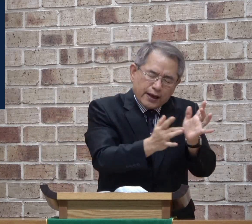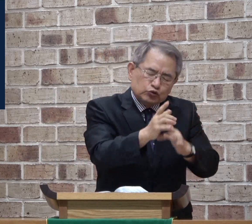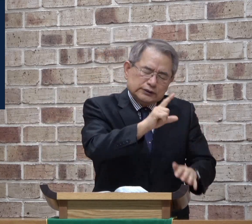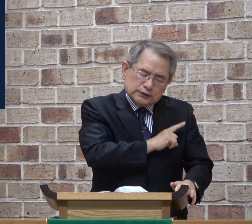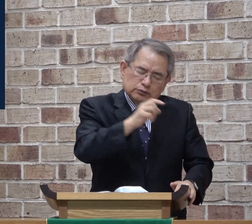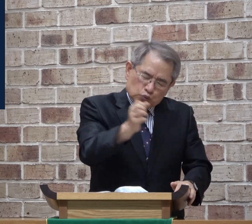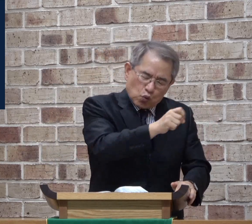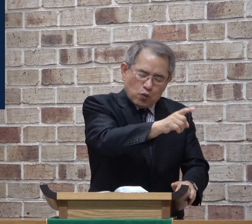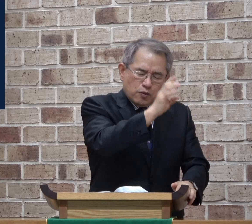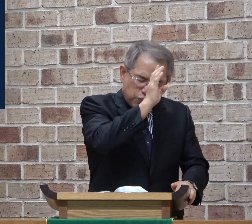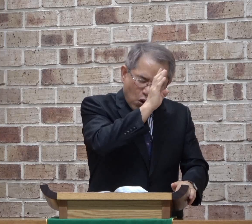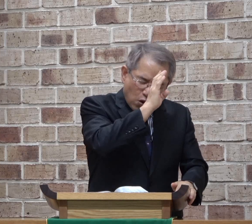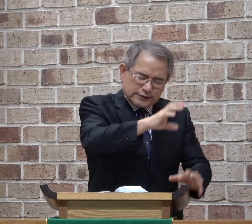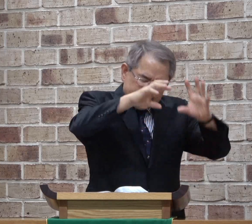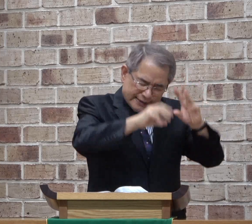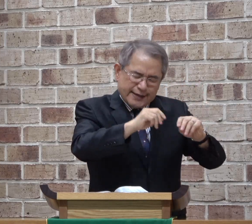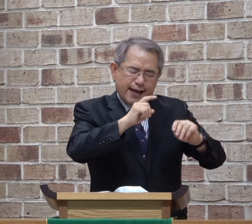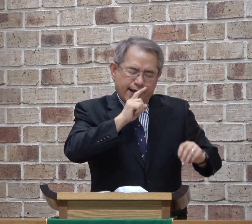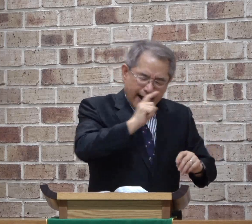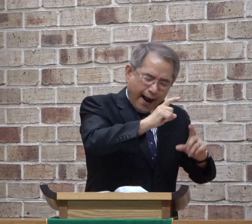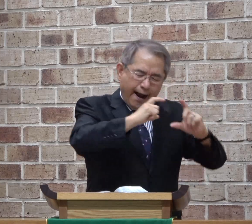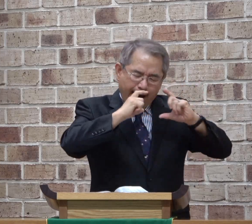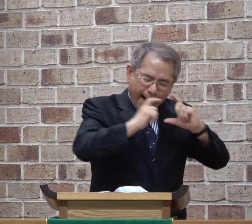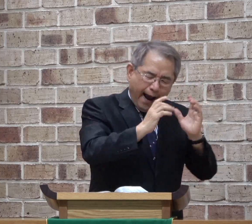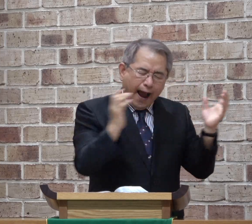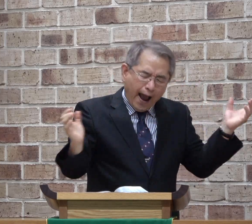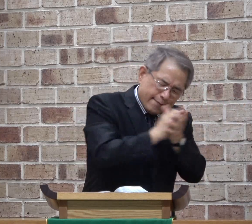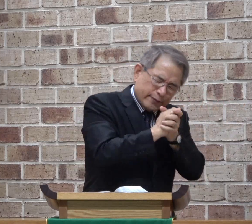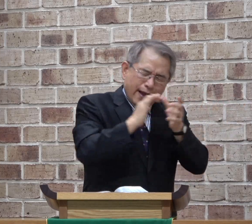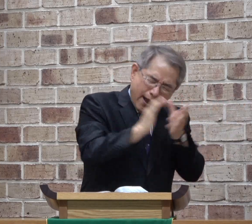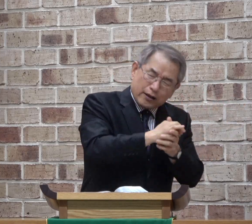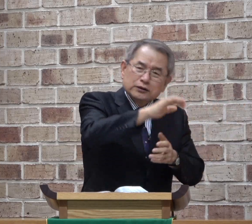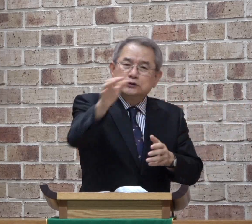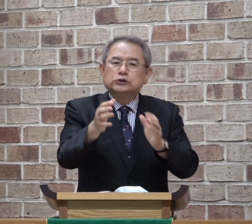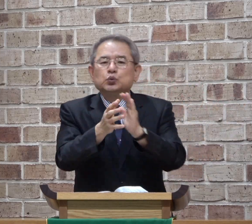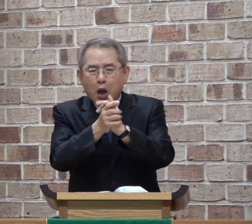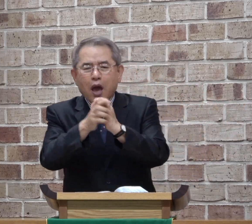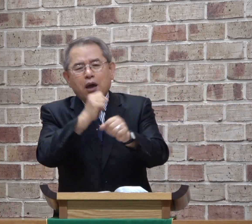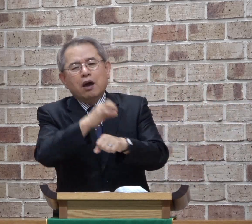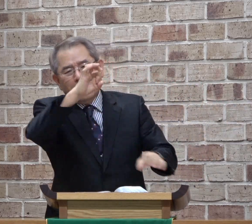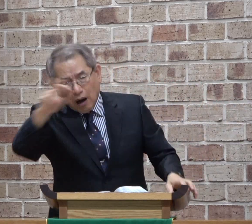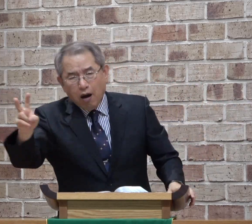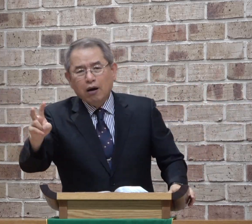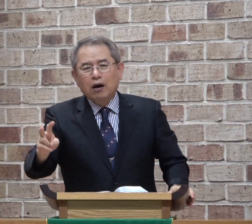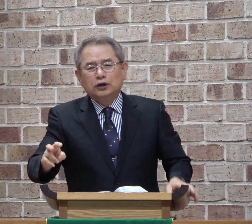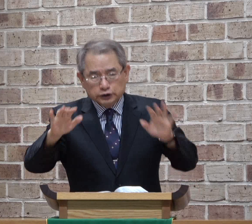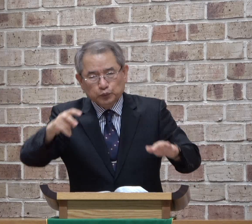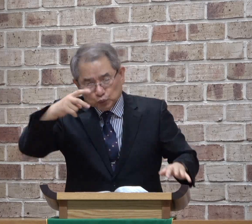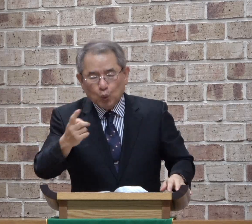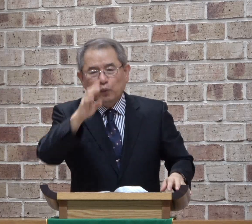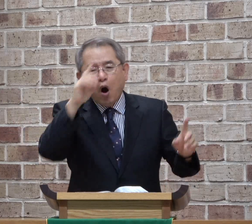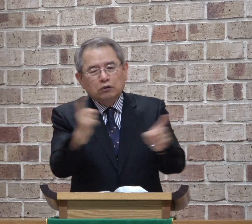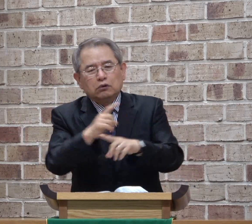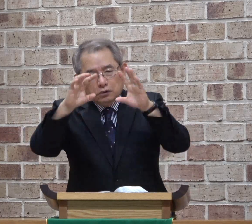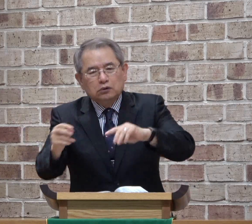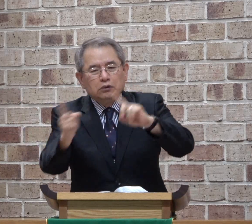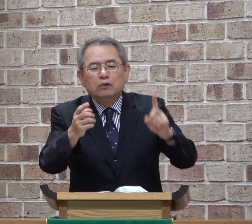예수님의 이름으로 병고침을 받습니다. 여러분, 병이 있는 분들한테 손을 얹고 치유 기도를 하면서 선포하십시오.